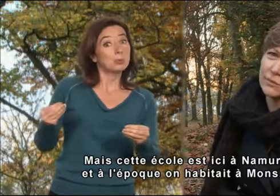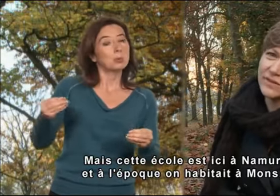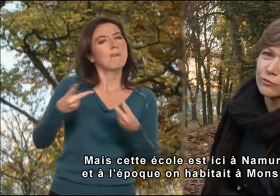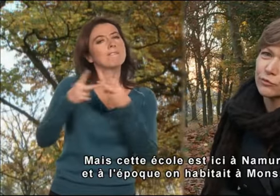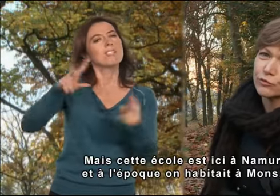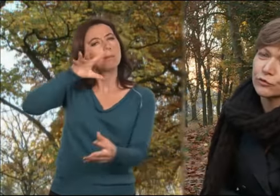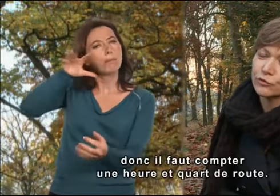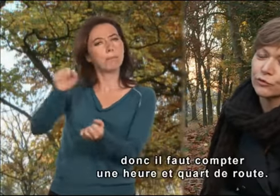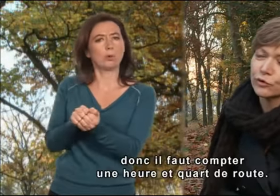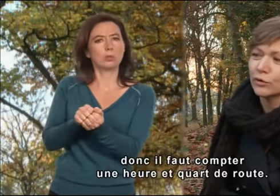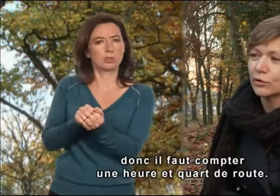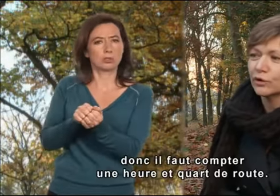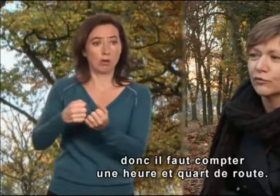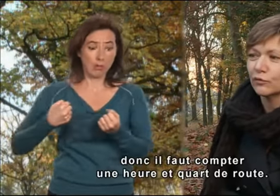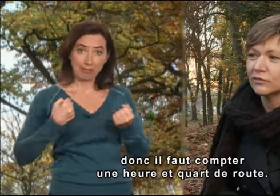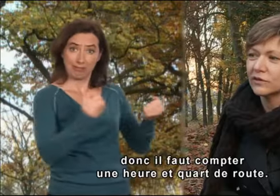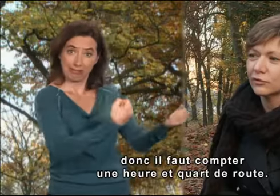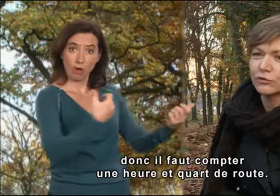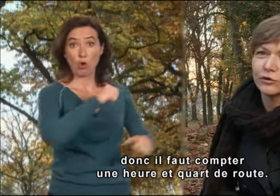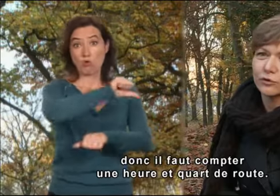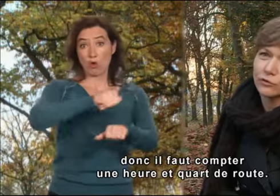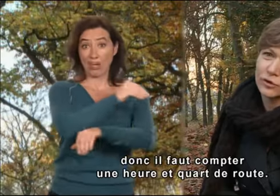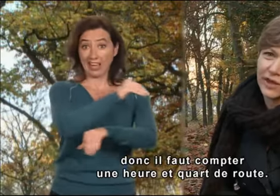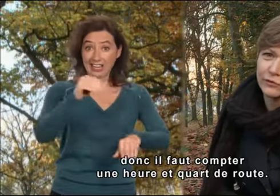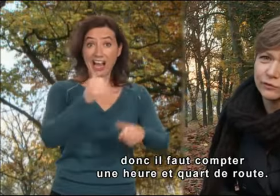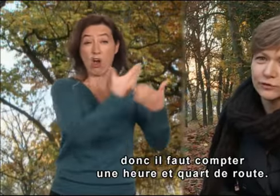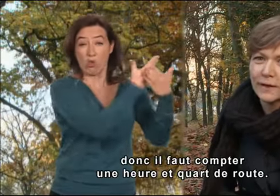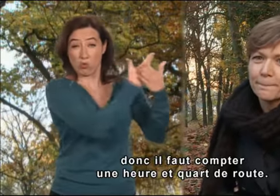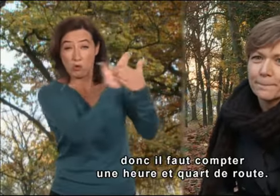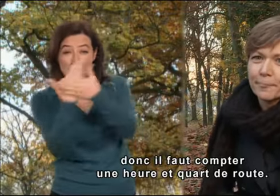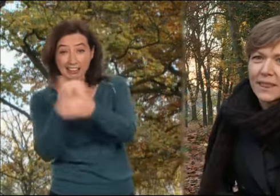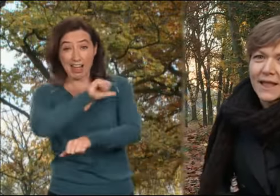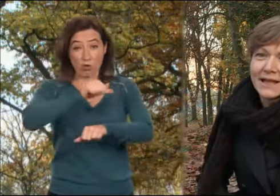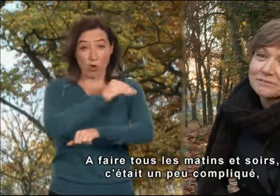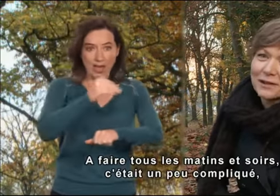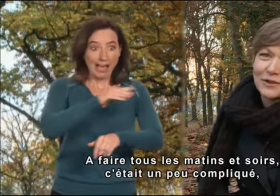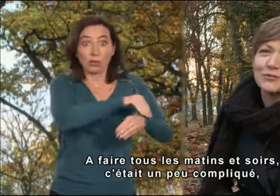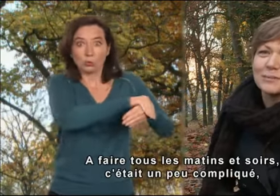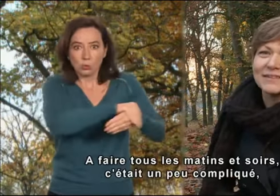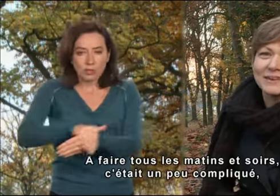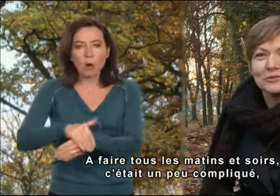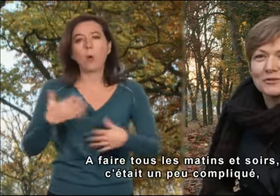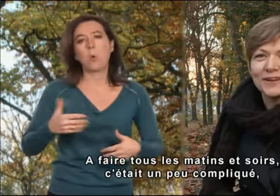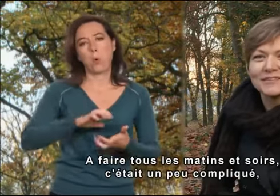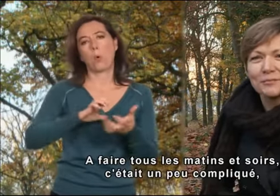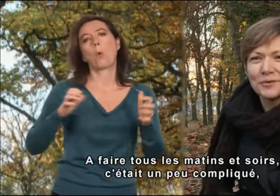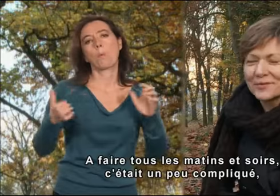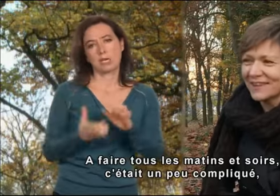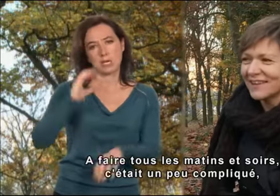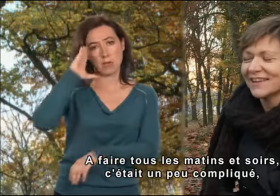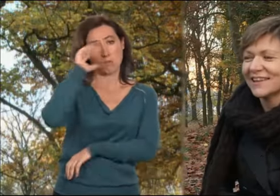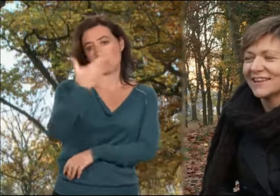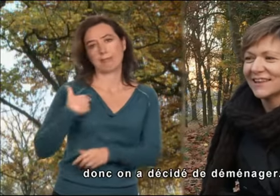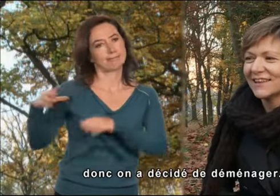l'époque, on habitait à Mons. Donc il faut compter 1h15 de route. À faire tous les matins, tous les soirs, c'était un peu